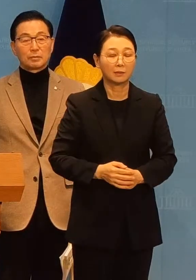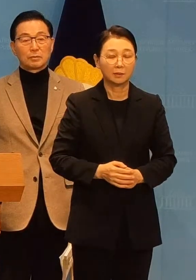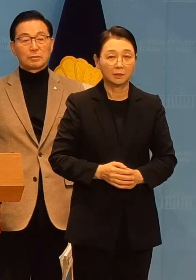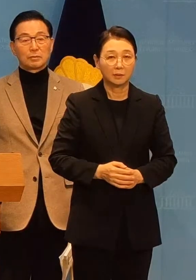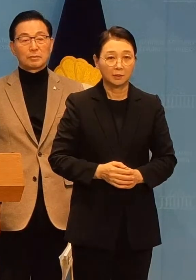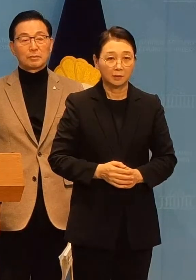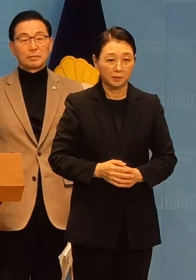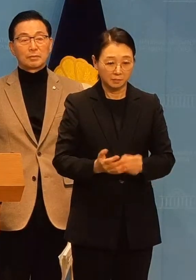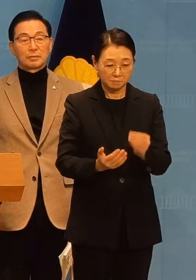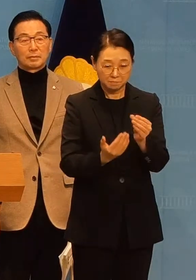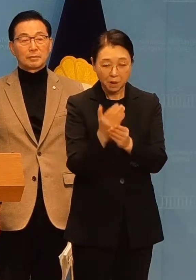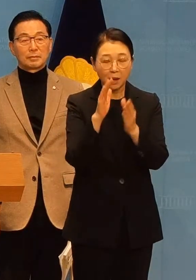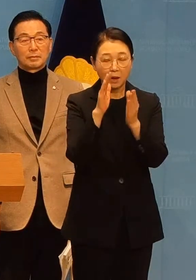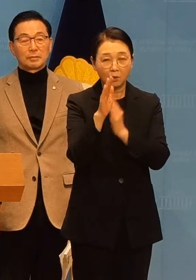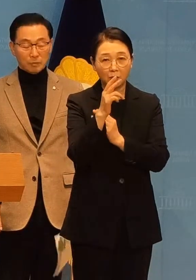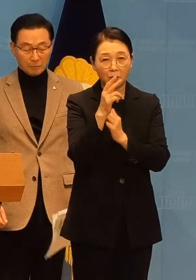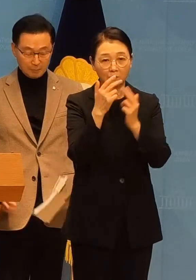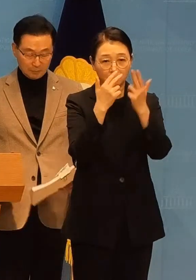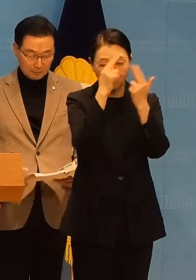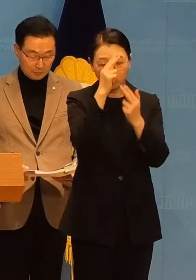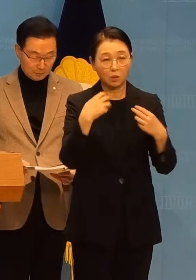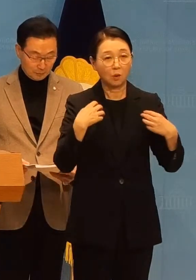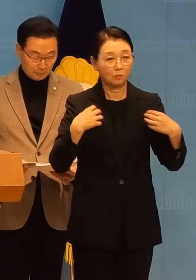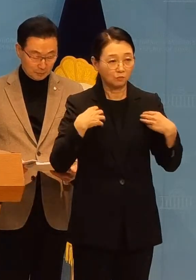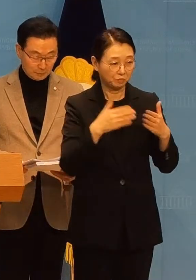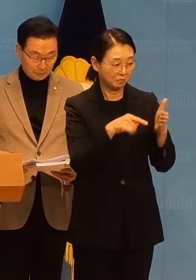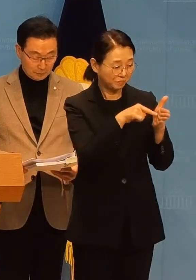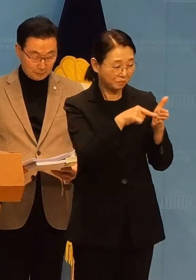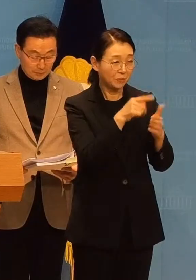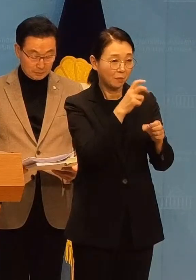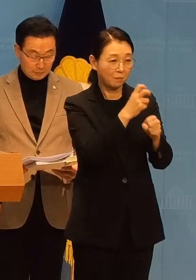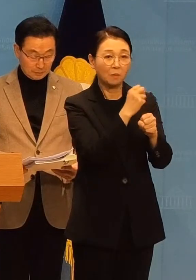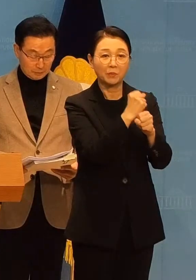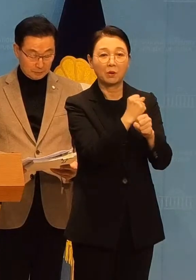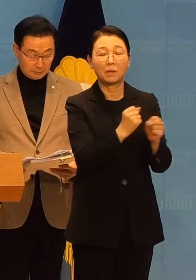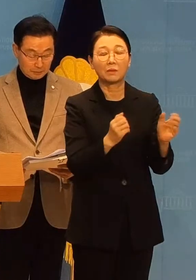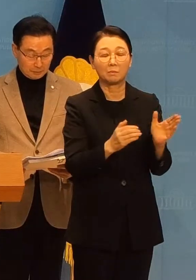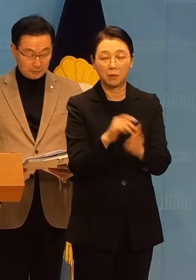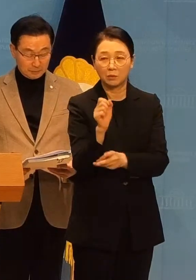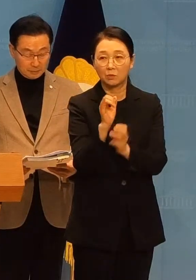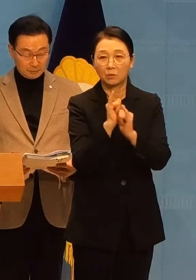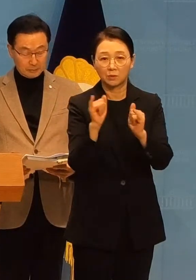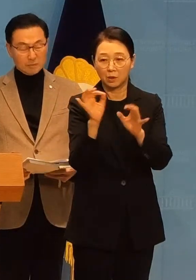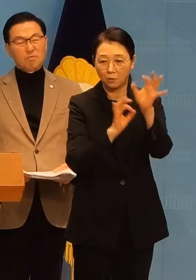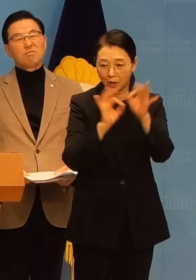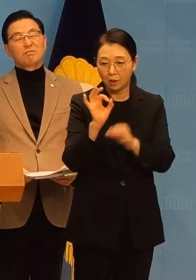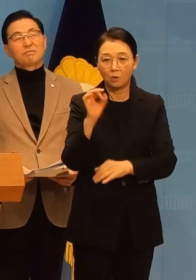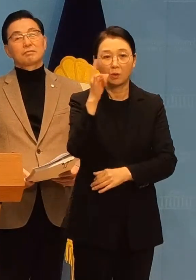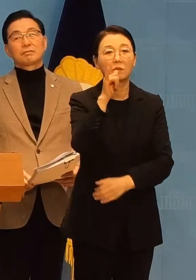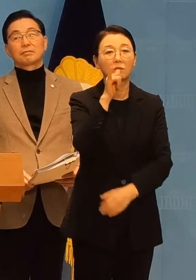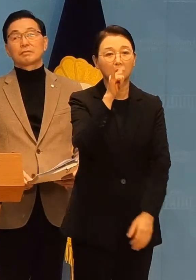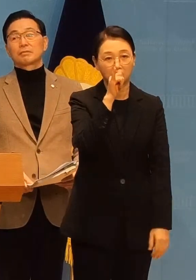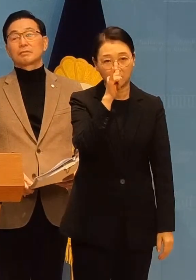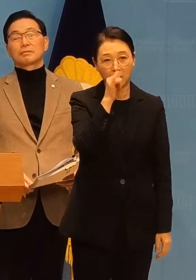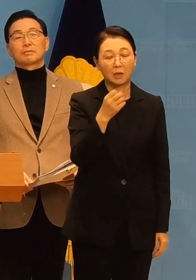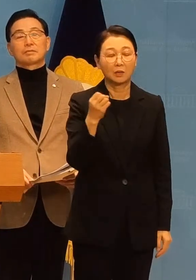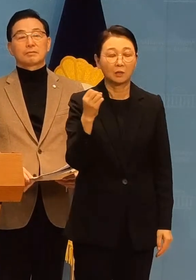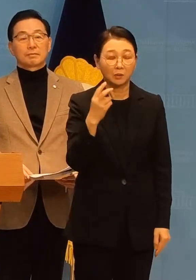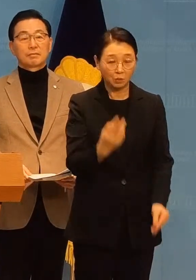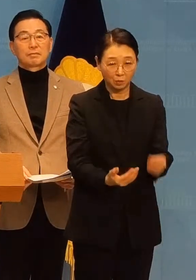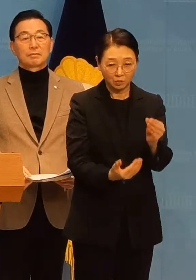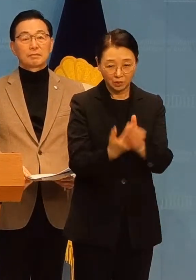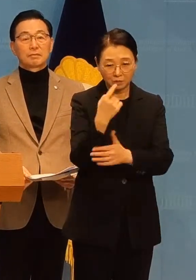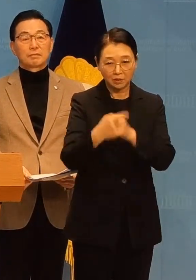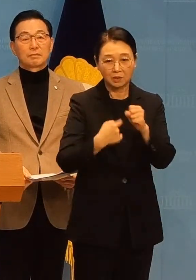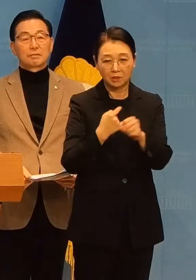정부는 로컬라이저 시설은 규정에 맞게 만들어졌다. 또 조종사의 과실이 원인일 수 있다라며 참사 1년이